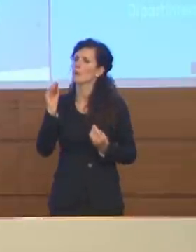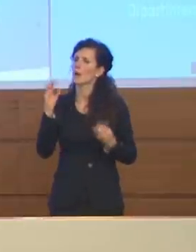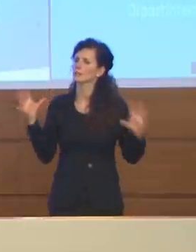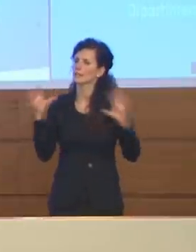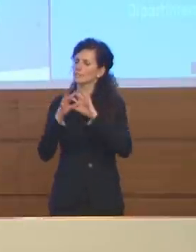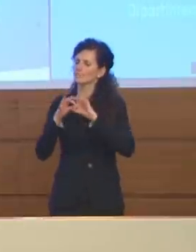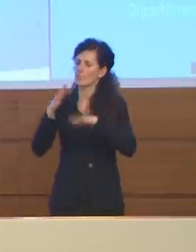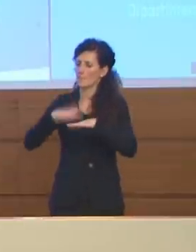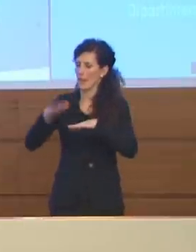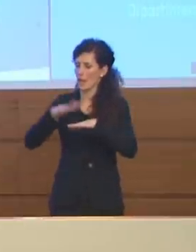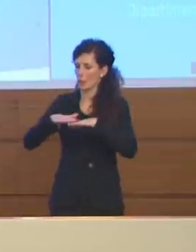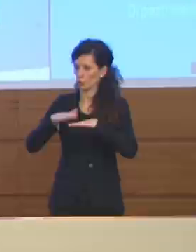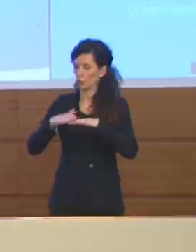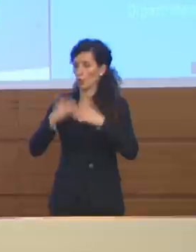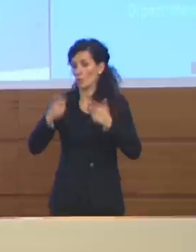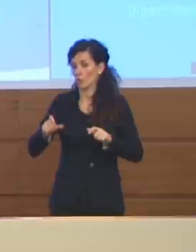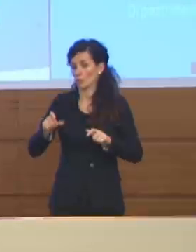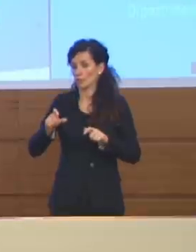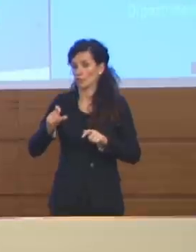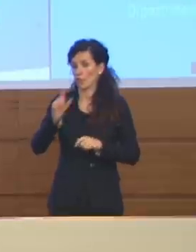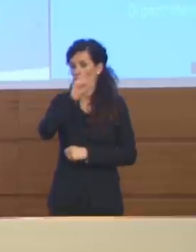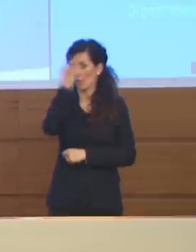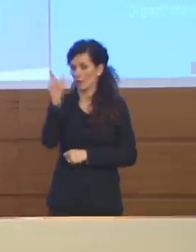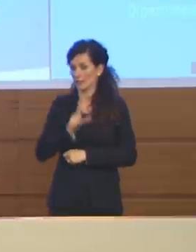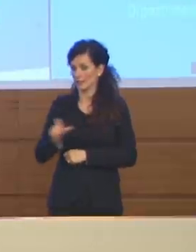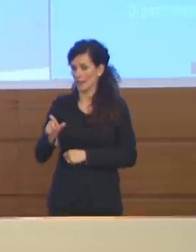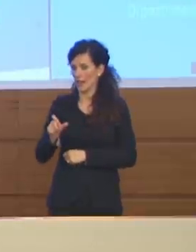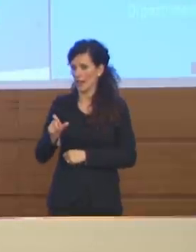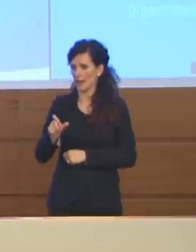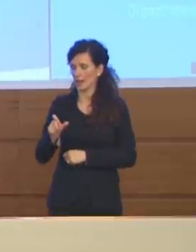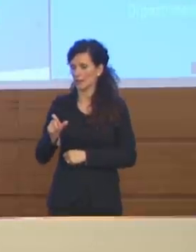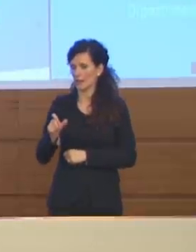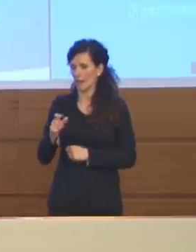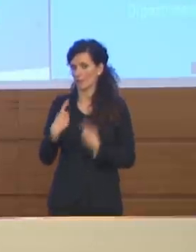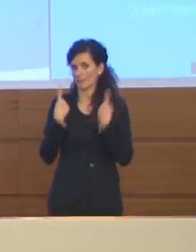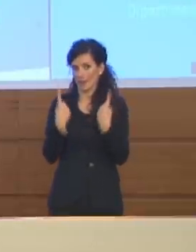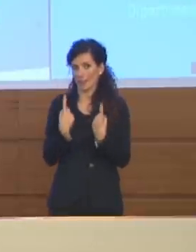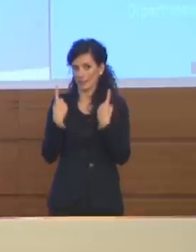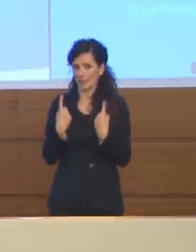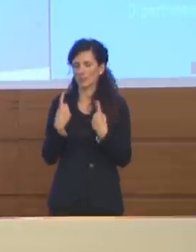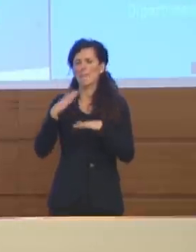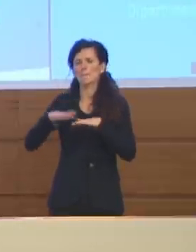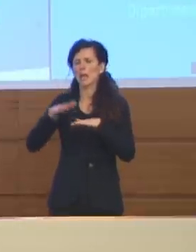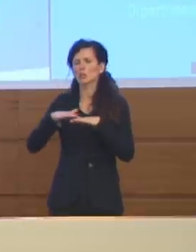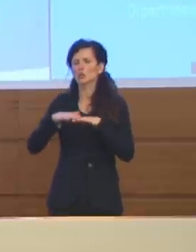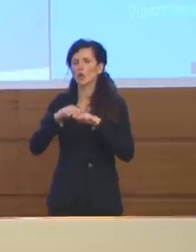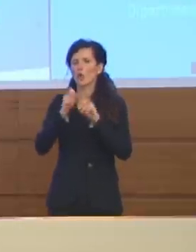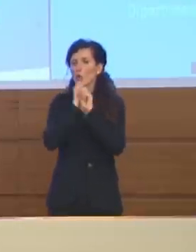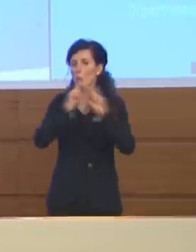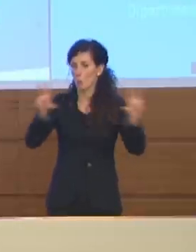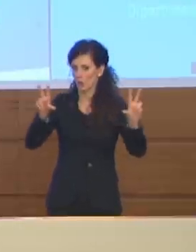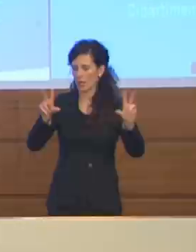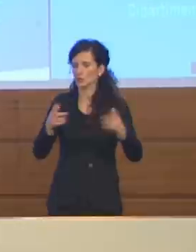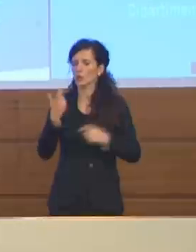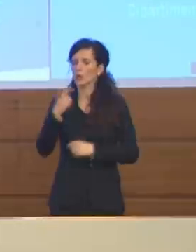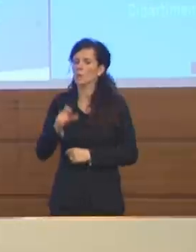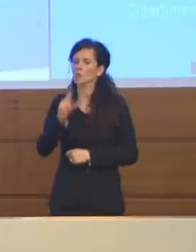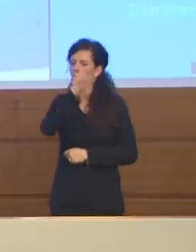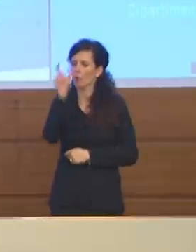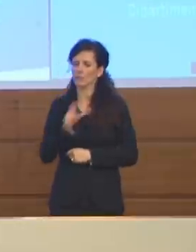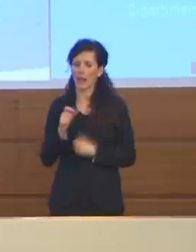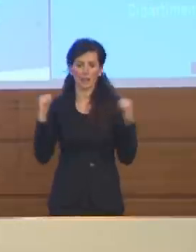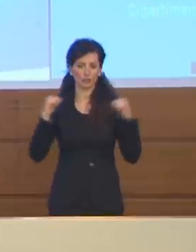credo che tutto il paese è in attesa di metodo connesse alla comunicazione e in attesa di capire cosa succede nella fase 2